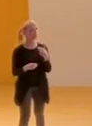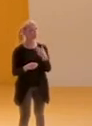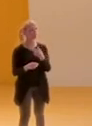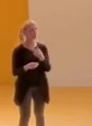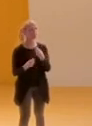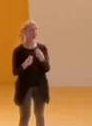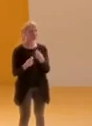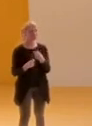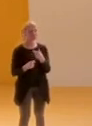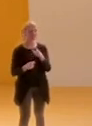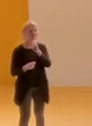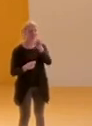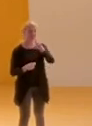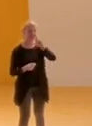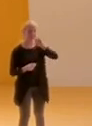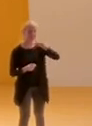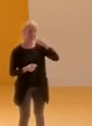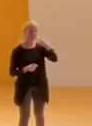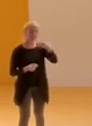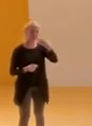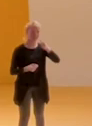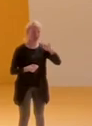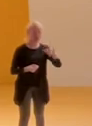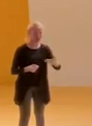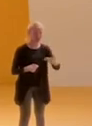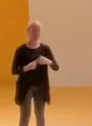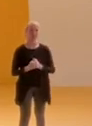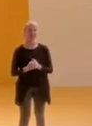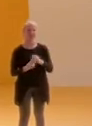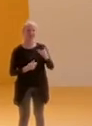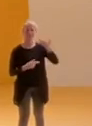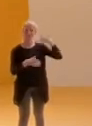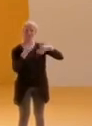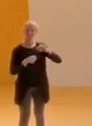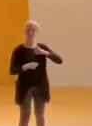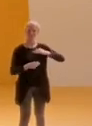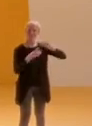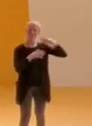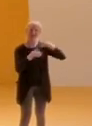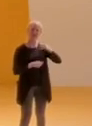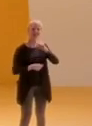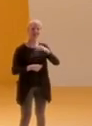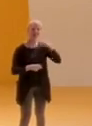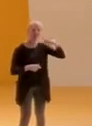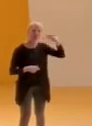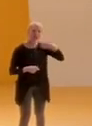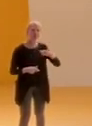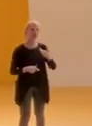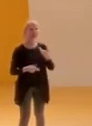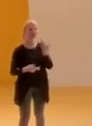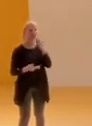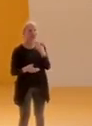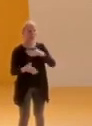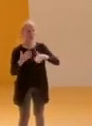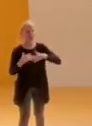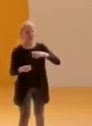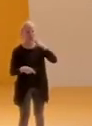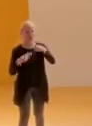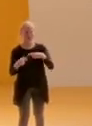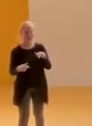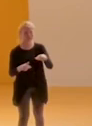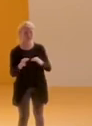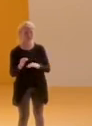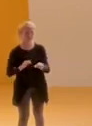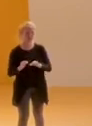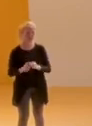Milton Friedman historia którą mój święty pamięci wykładowca profesor Witold Kwaśnicki bardzo lubił przywoływać na swoich zajęciach